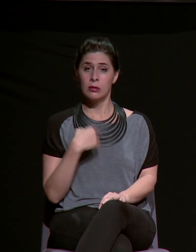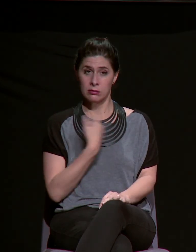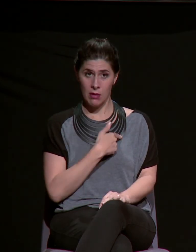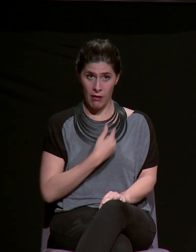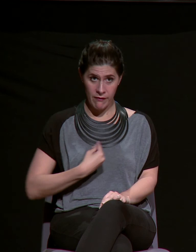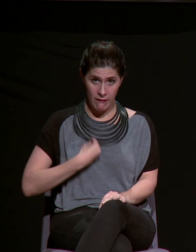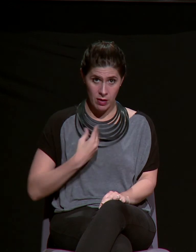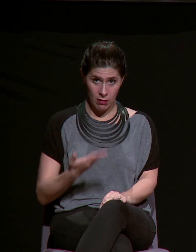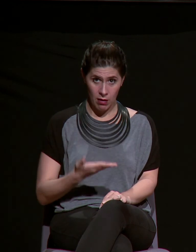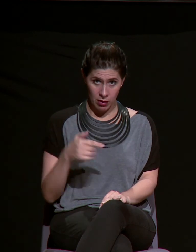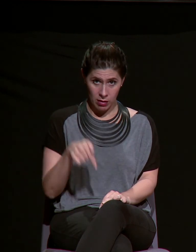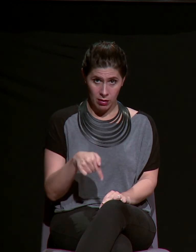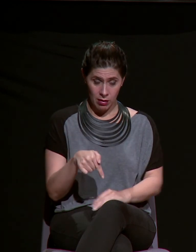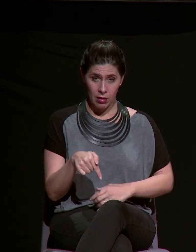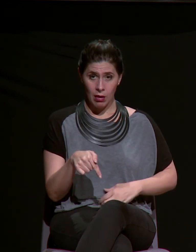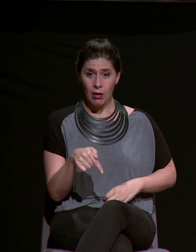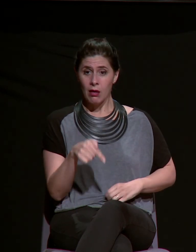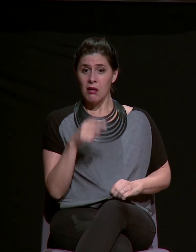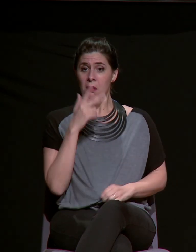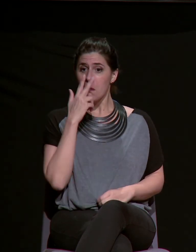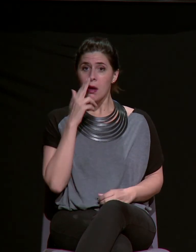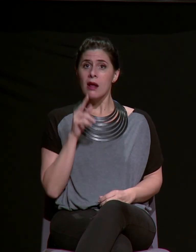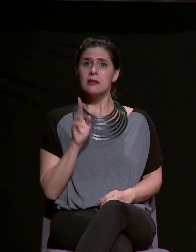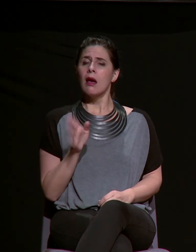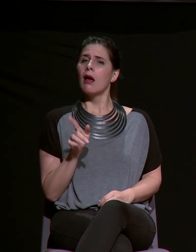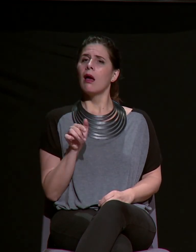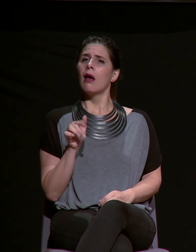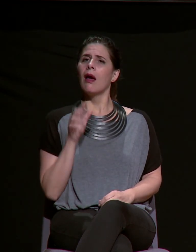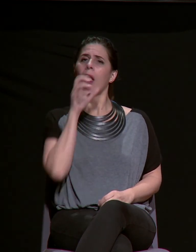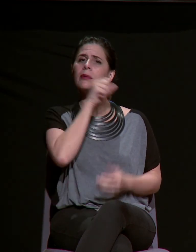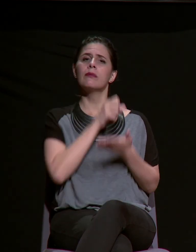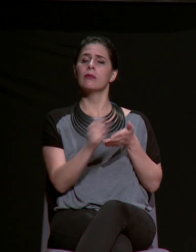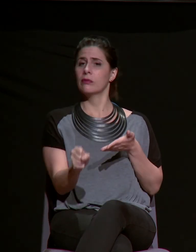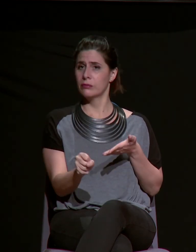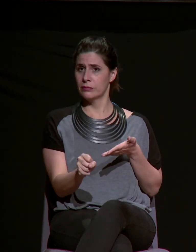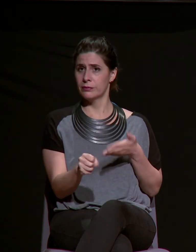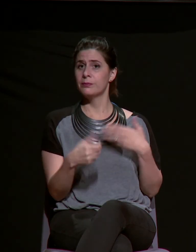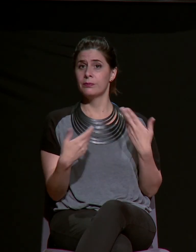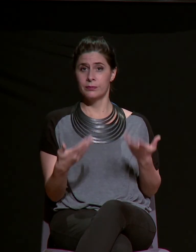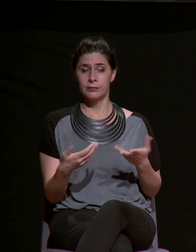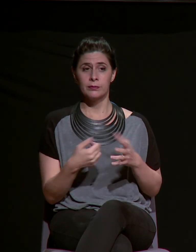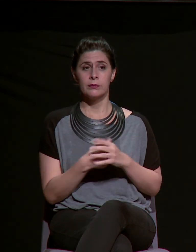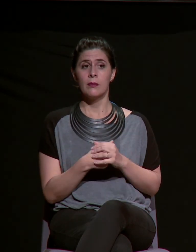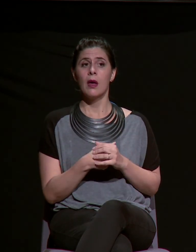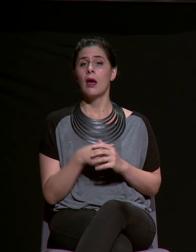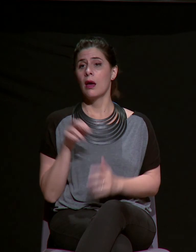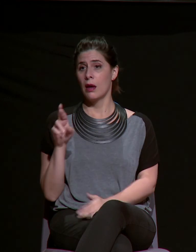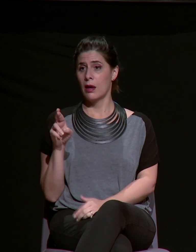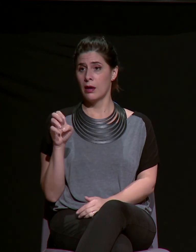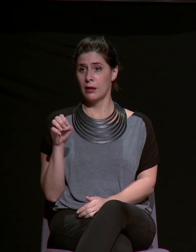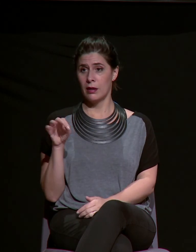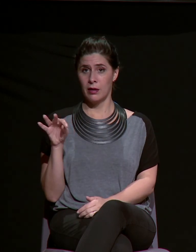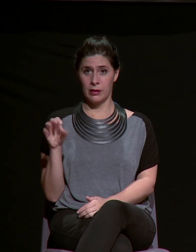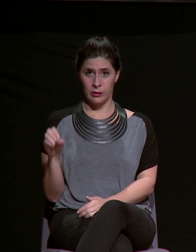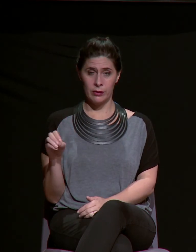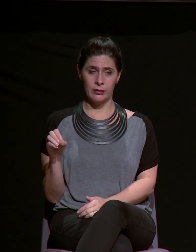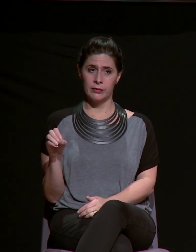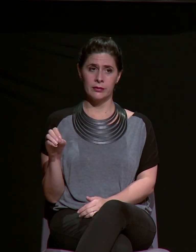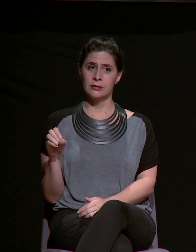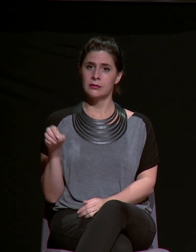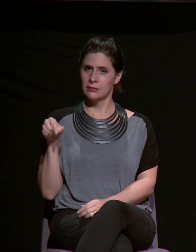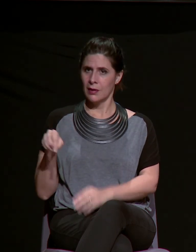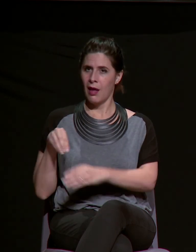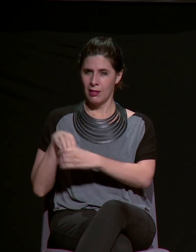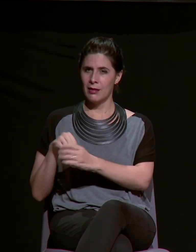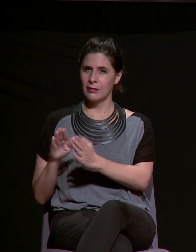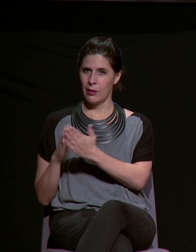uma coisa passageira. O que eu tentei mostrar com exemplos que o Renato não aciona no livro dele é que isso está intimamente ligado